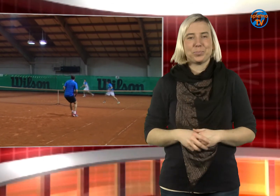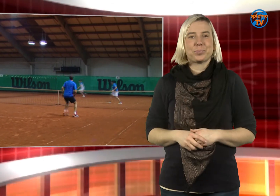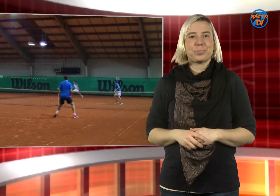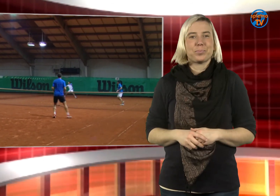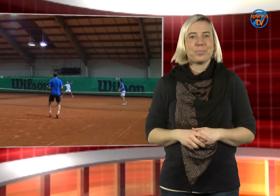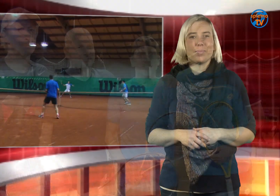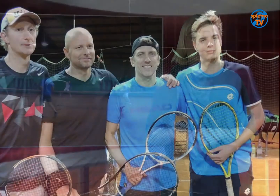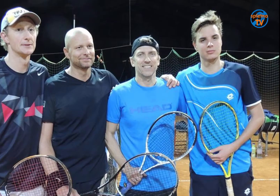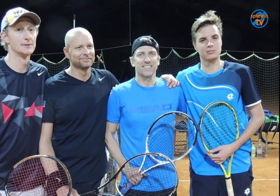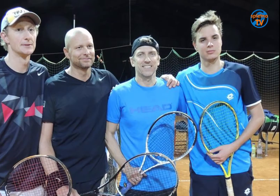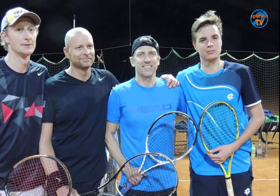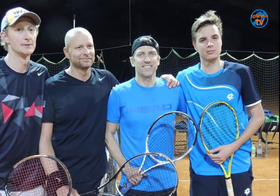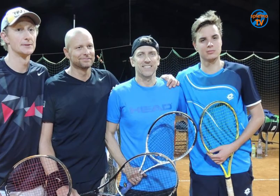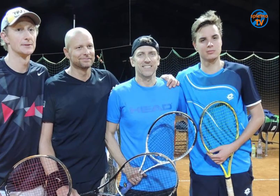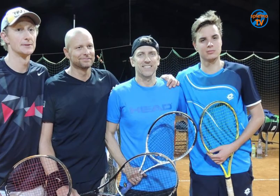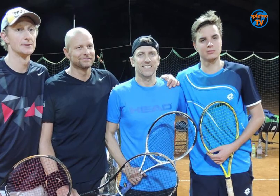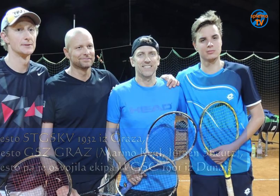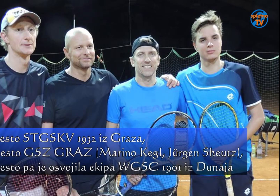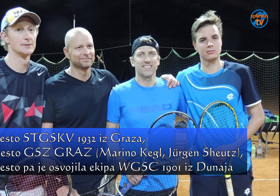6-0 in 6-3.